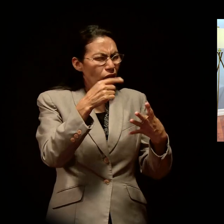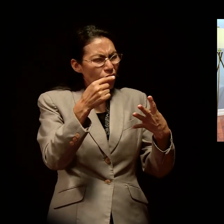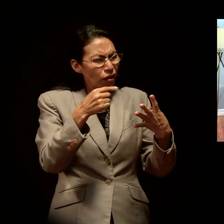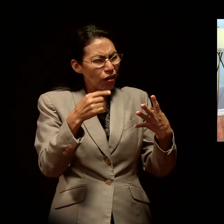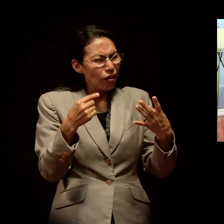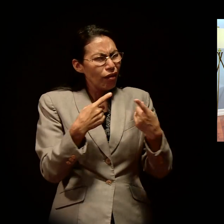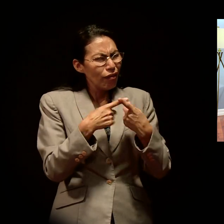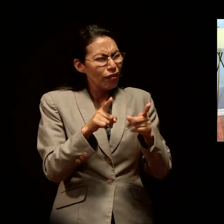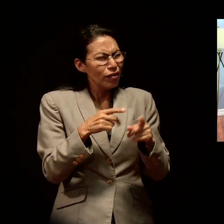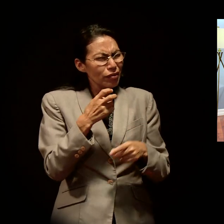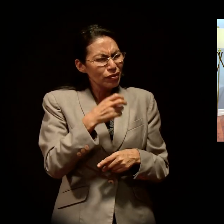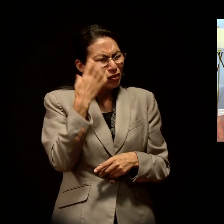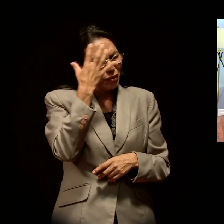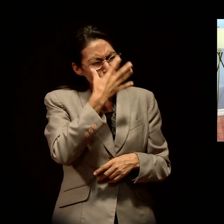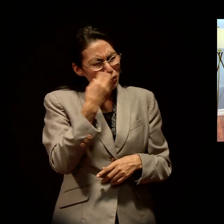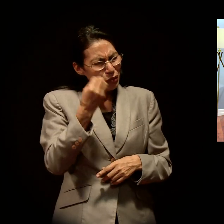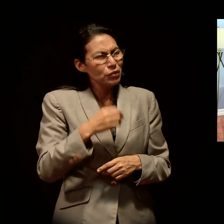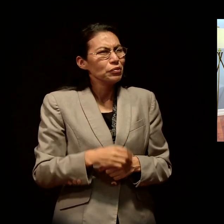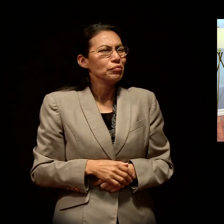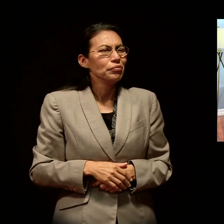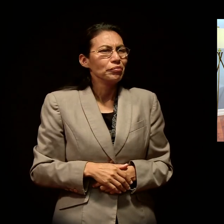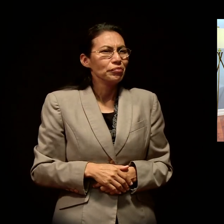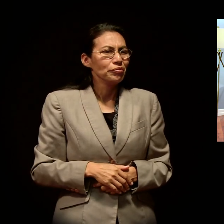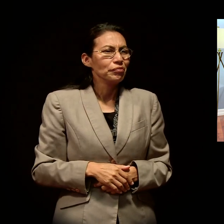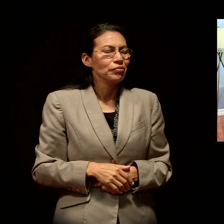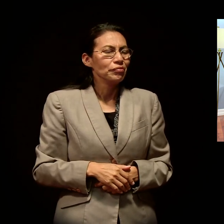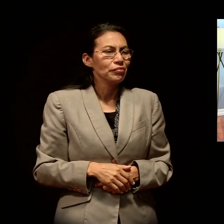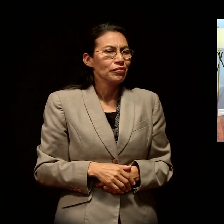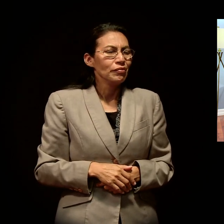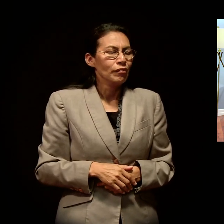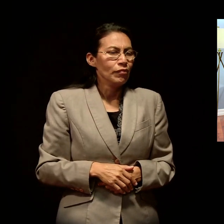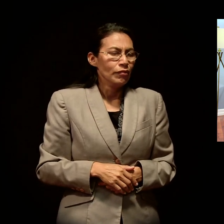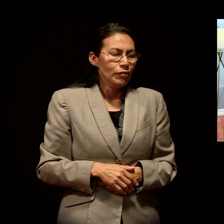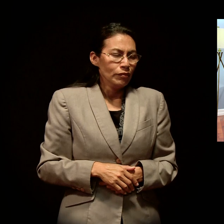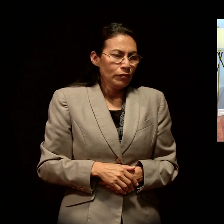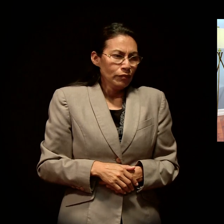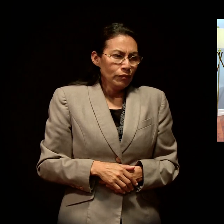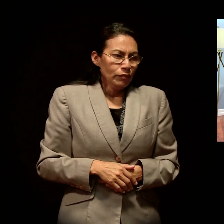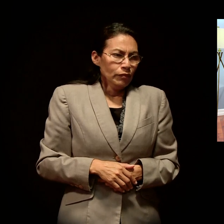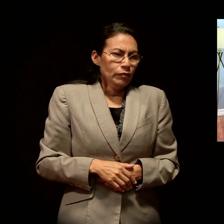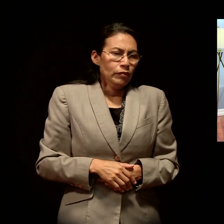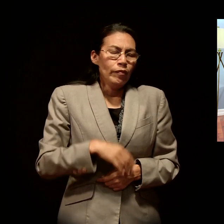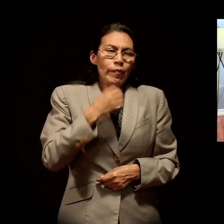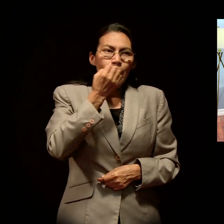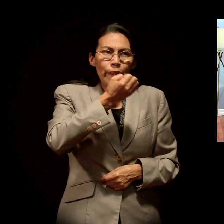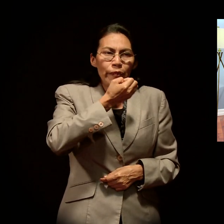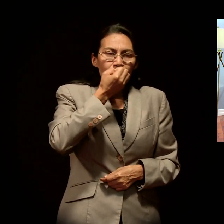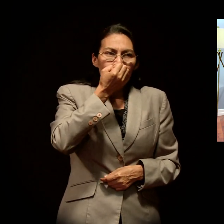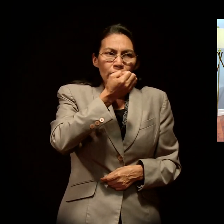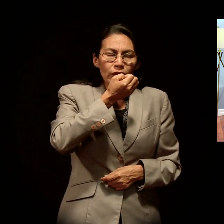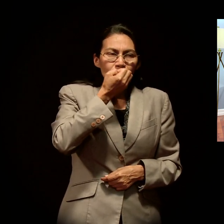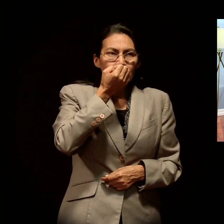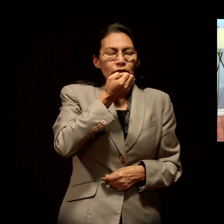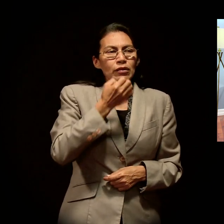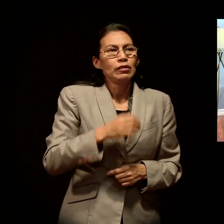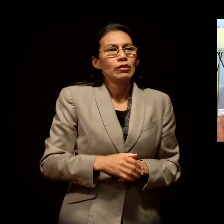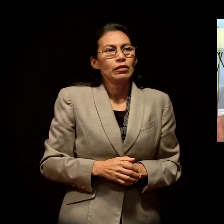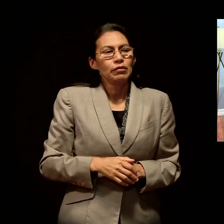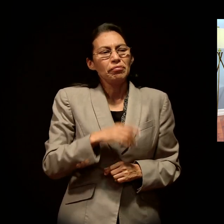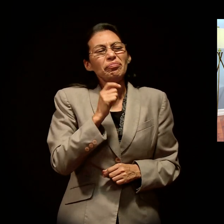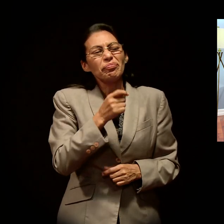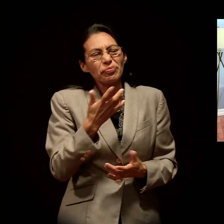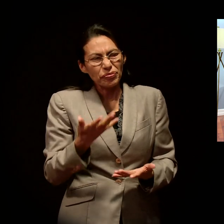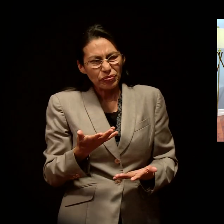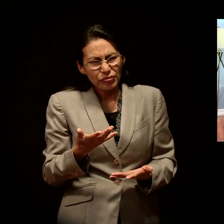cómo le han pasado tantas cosas maravillosas a usted pastor y la oración